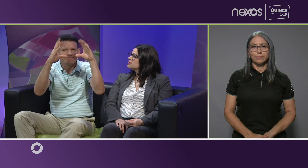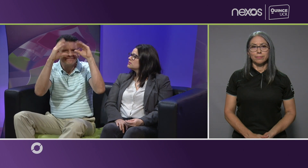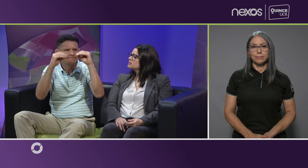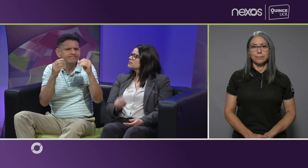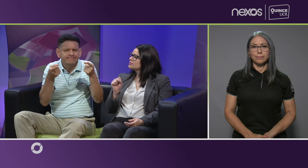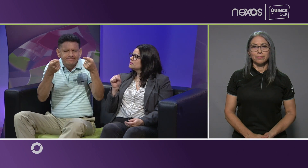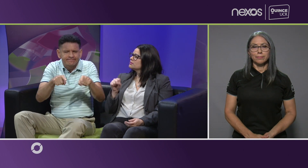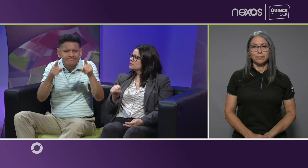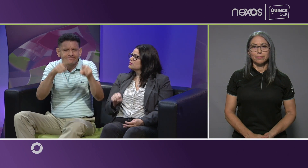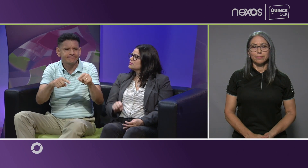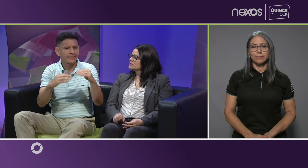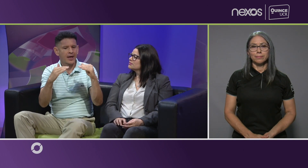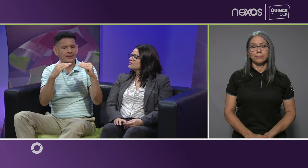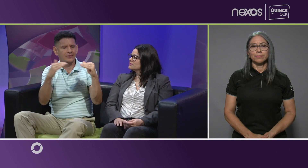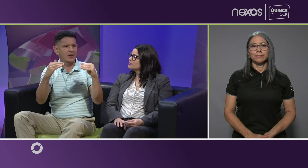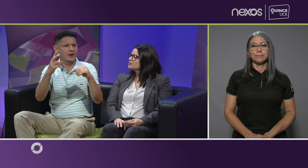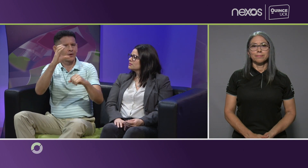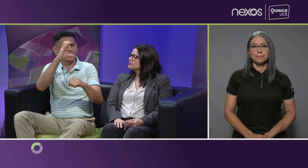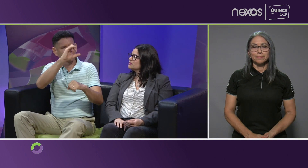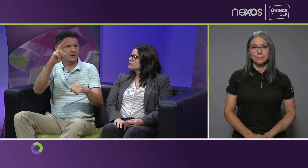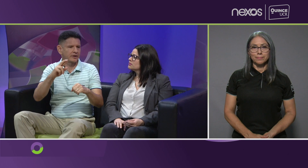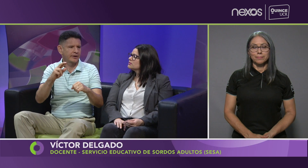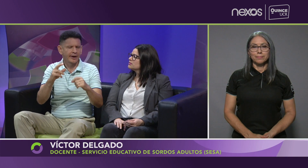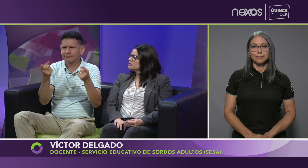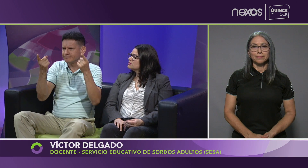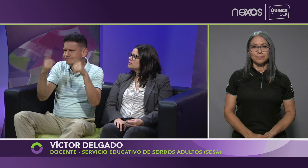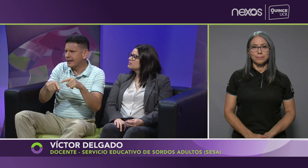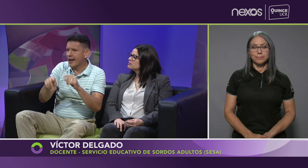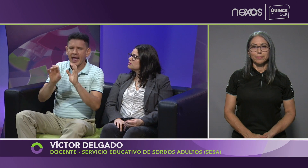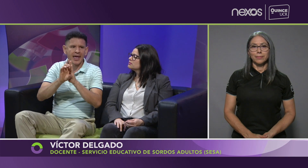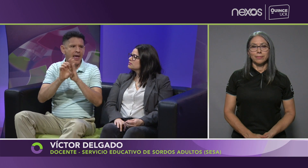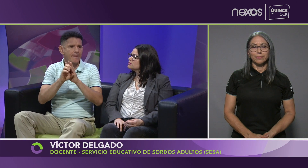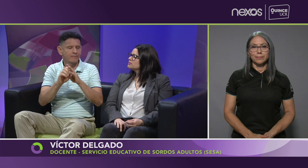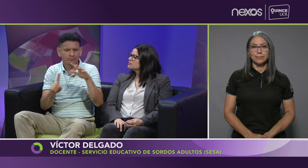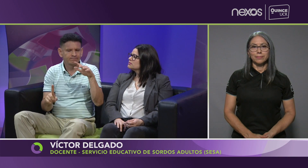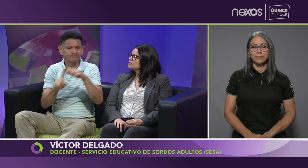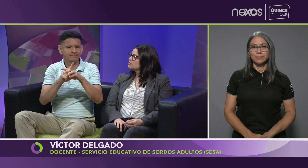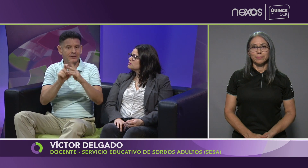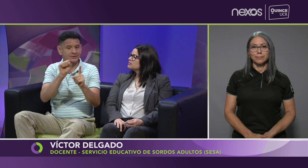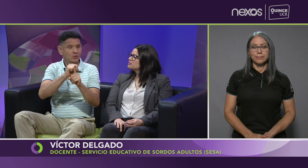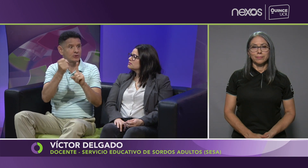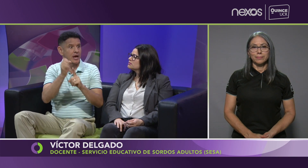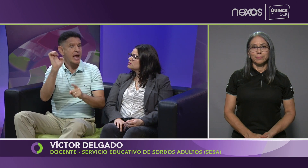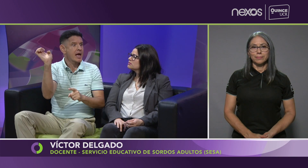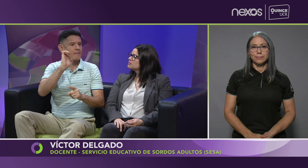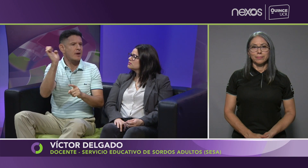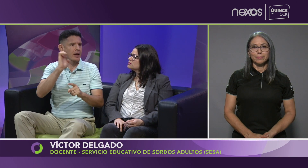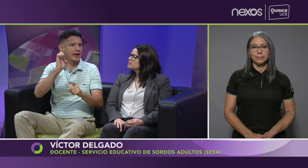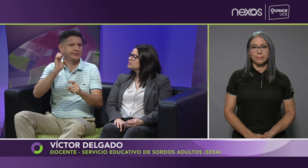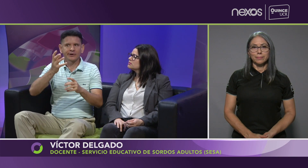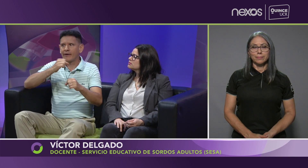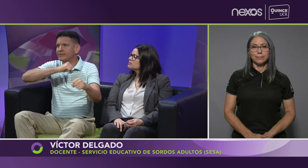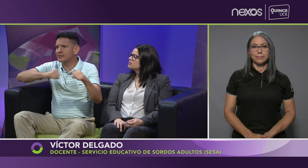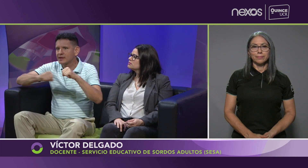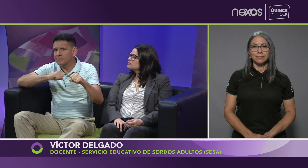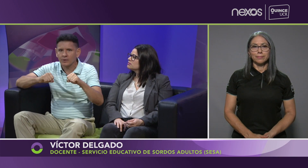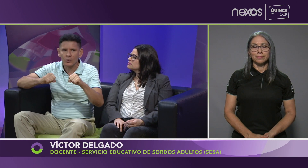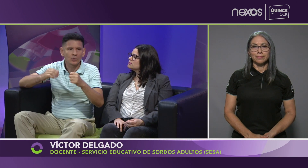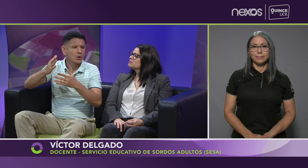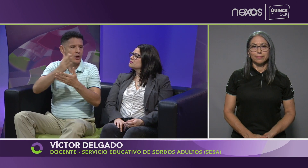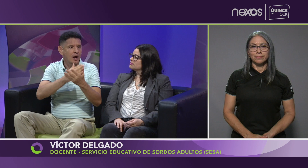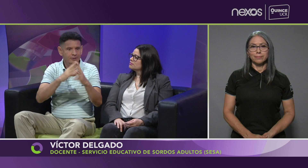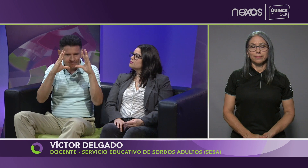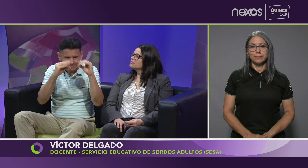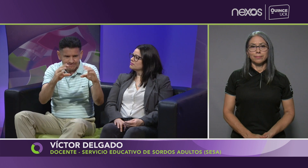espacio y obtienen información, quedan en equidad de lo que sucede, por ejemplo, en Costa Rica, de situaciones de emergencia, de